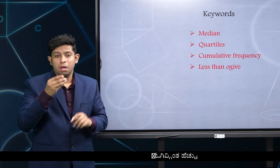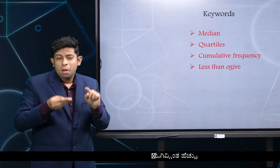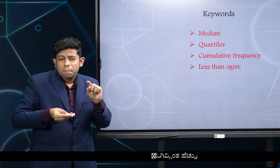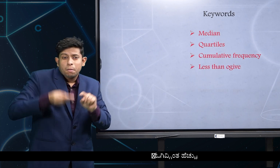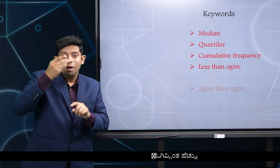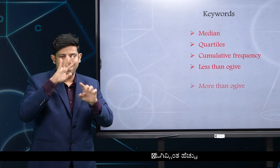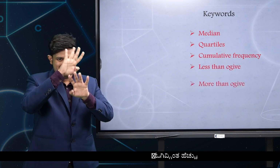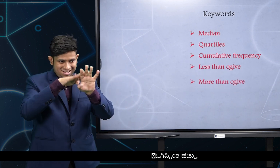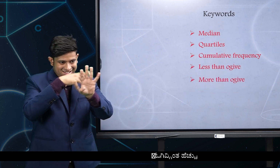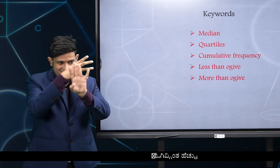ಒಗ್ಯುವಿಗಿಂತ ಹೆಚ್ಚು,